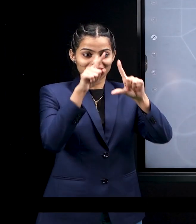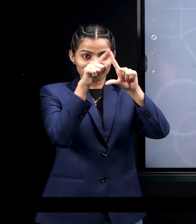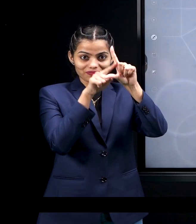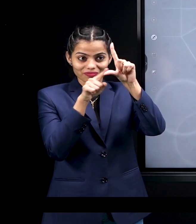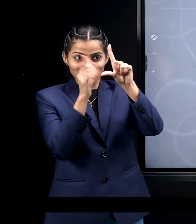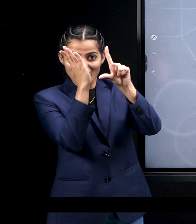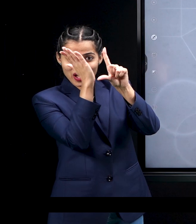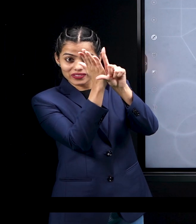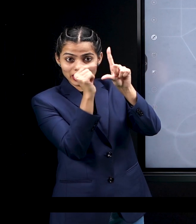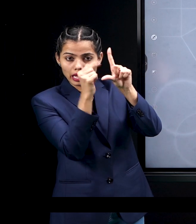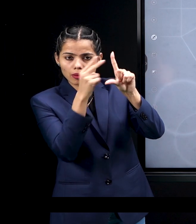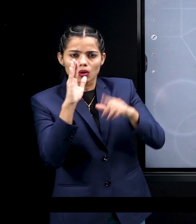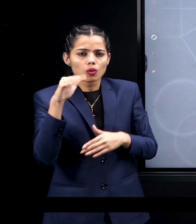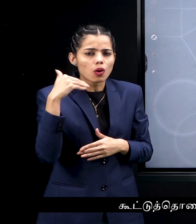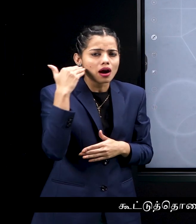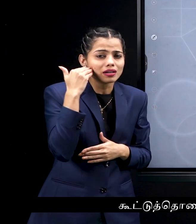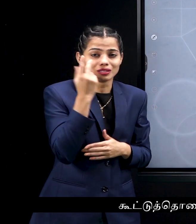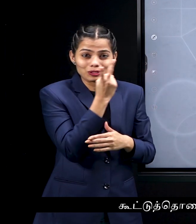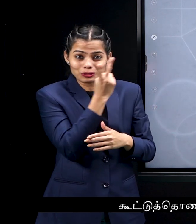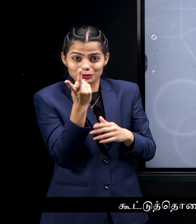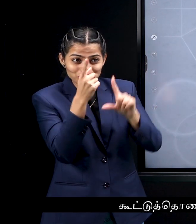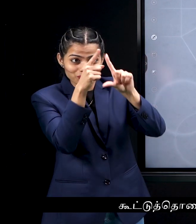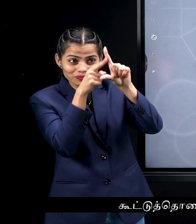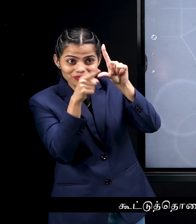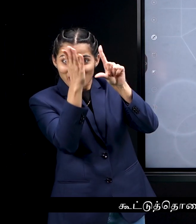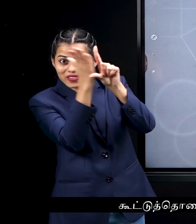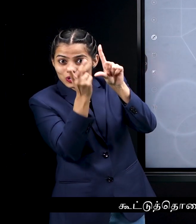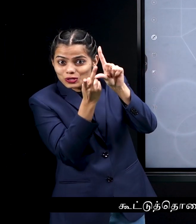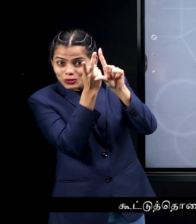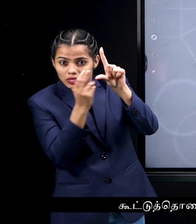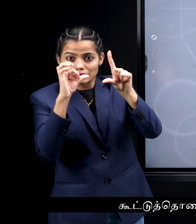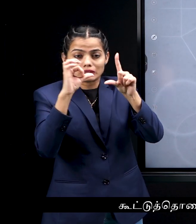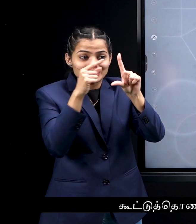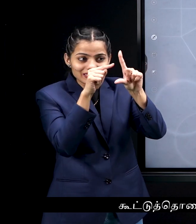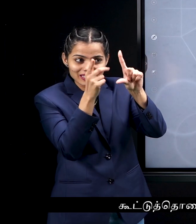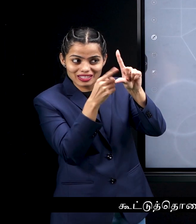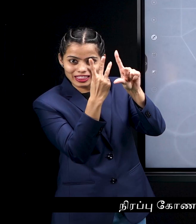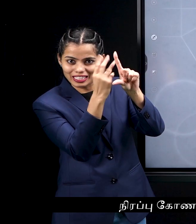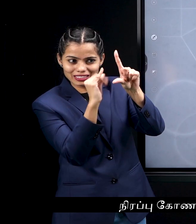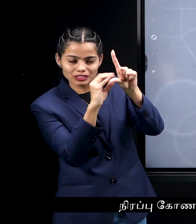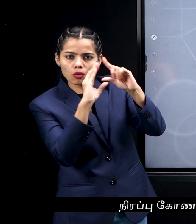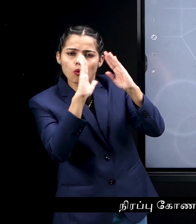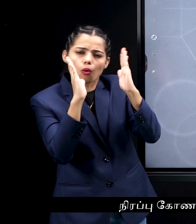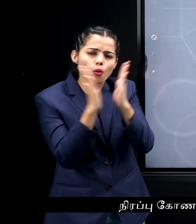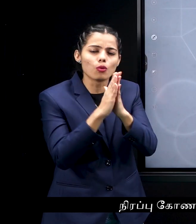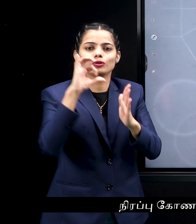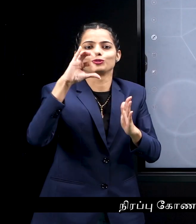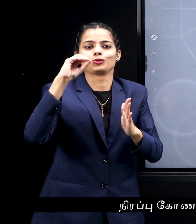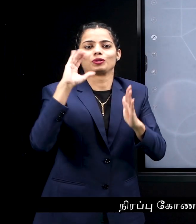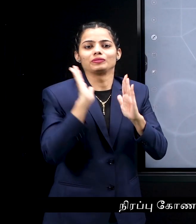நிரப்பு கோணங்கள். இரண்டு கோணங்களின் கூட்டுத்தொகை 90 பாகையாக இருக்கும்போது அந்த கோணங்கள் நிரப்பு